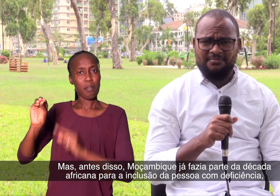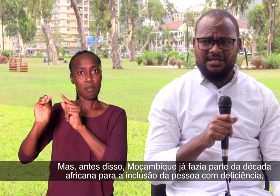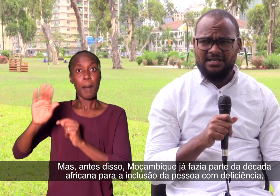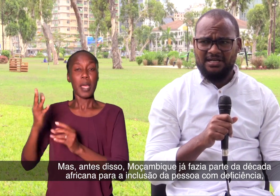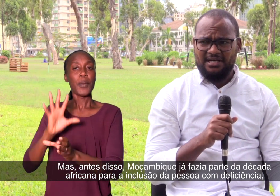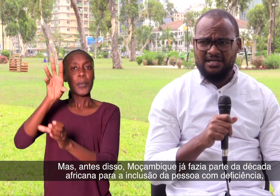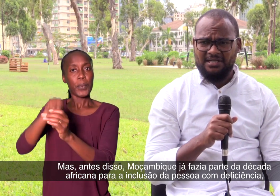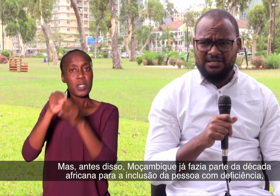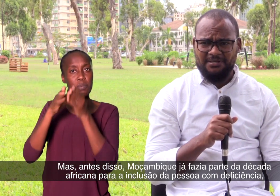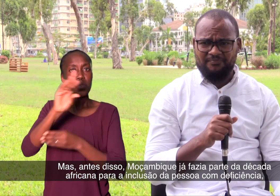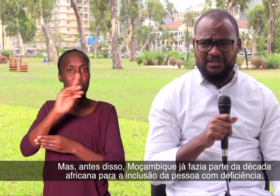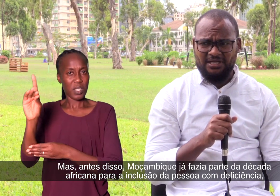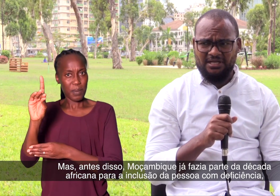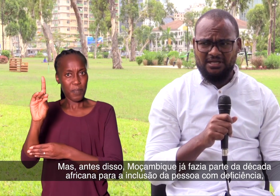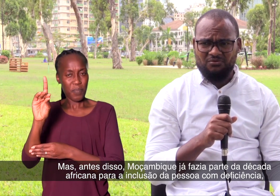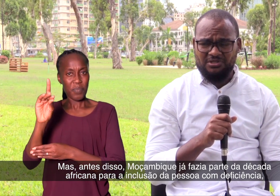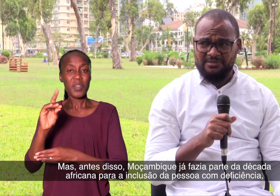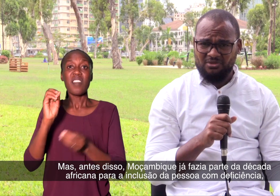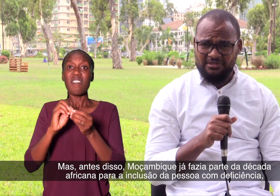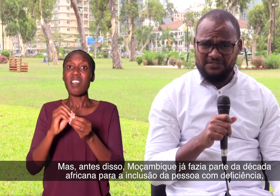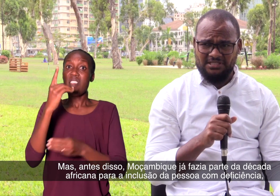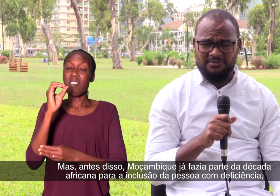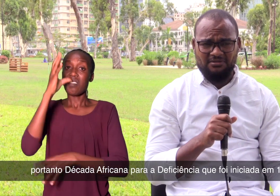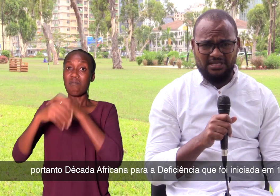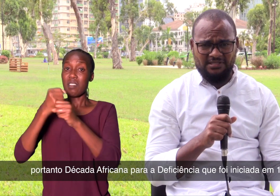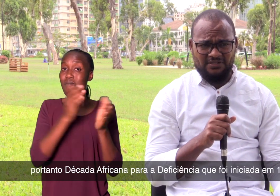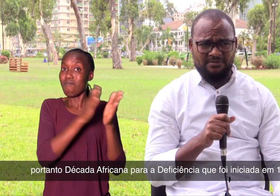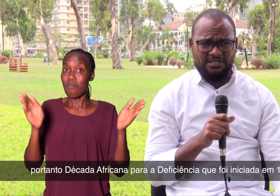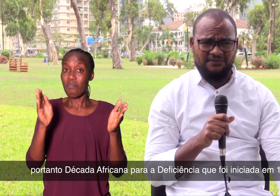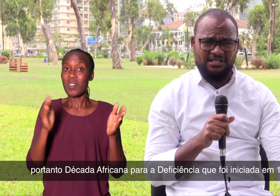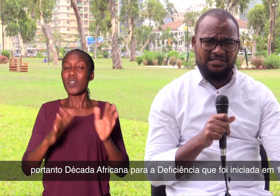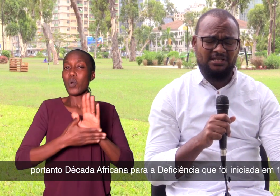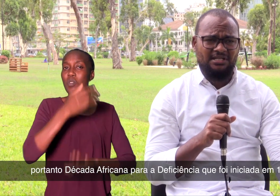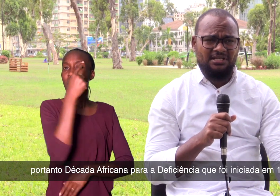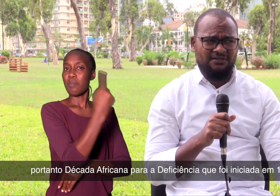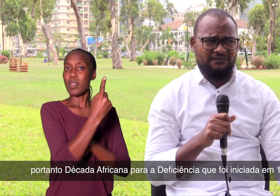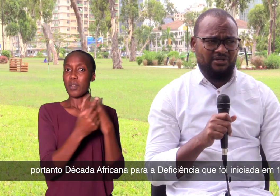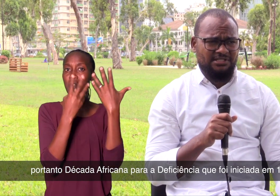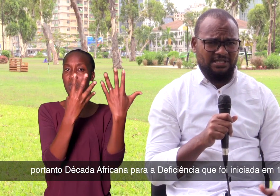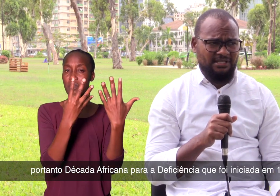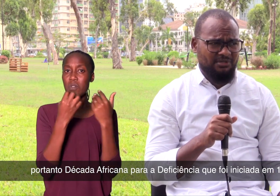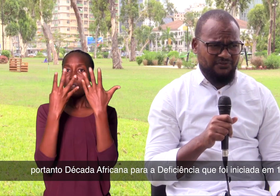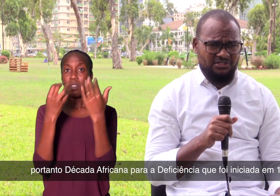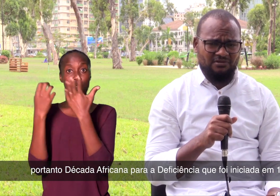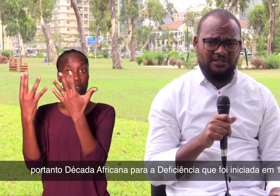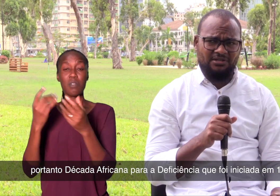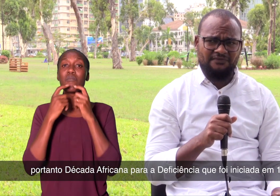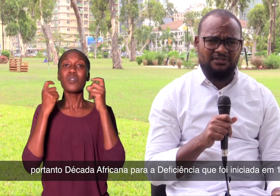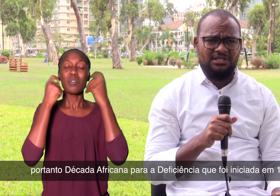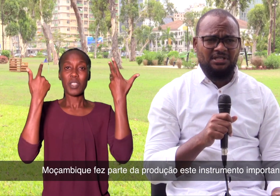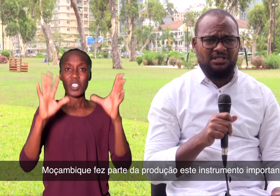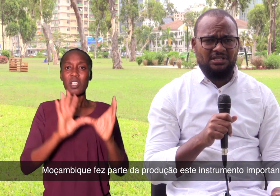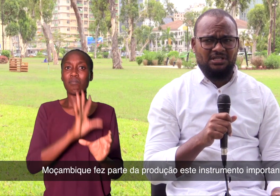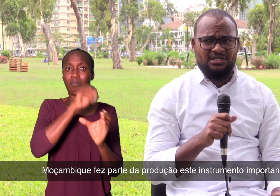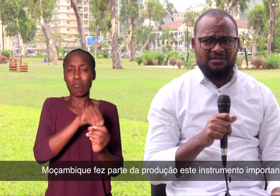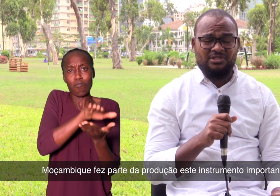africana para a inclusão da pessoa com deficiência, portanto, a década africana para a deficiência, que foi iniciada em 1999.